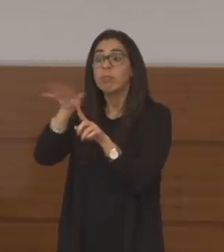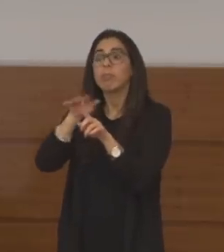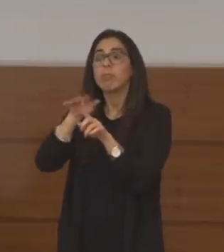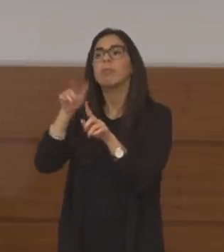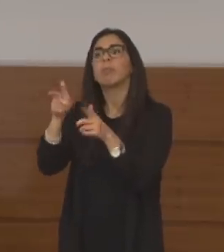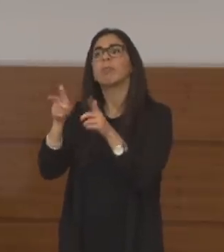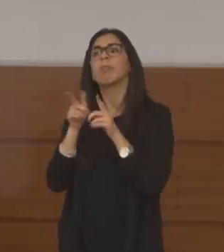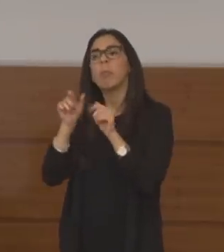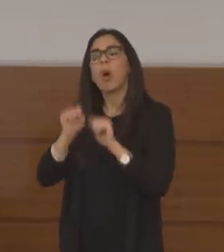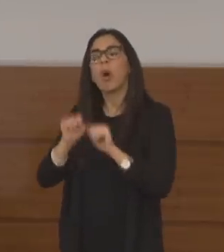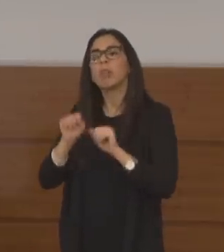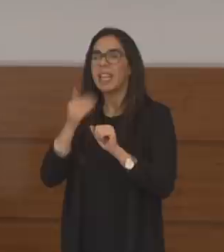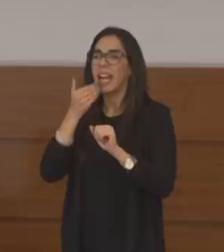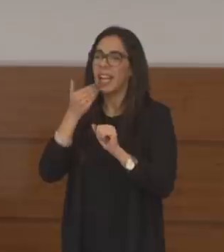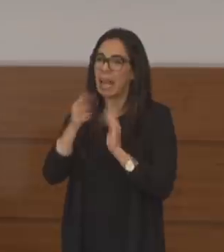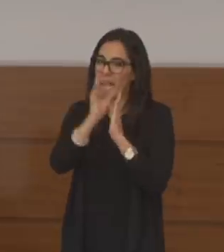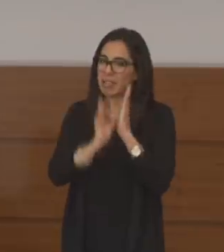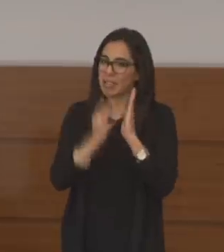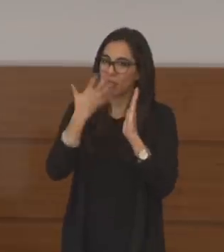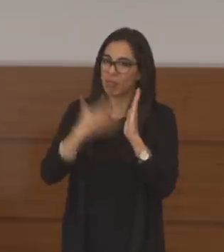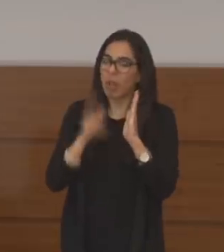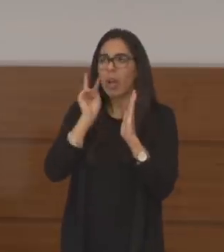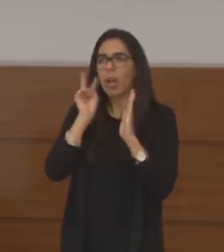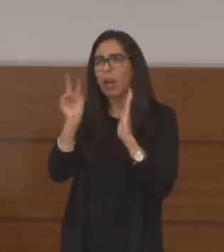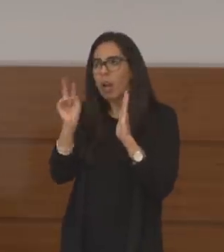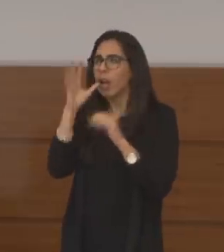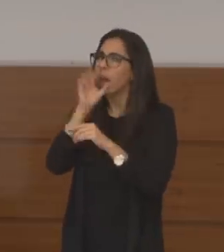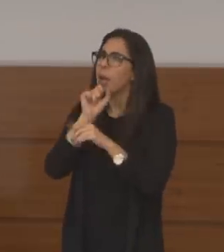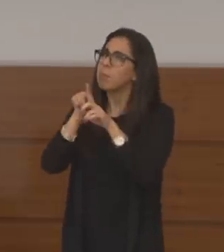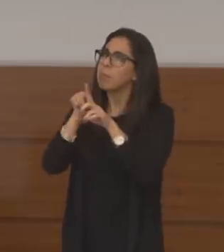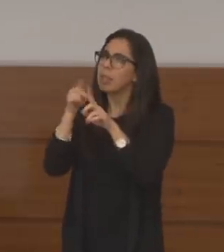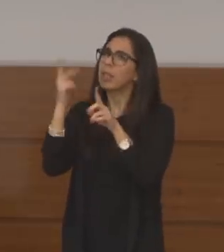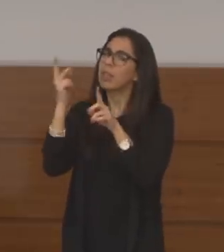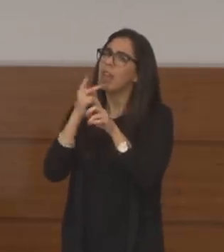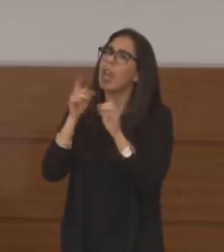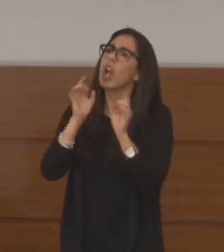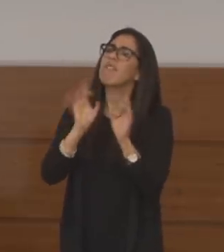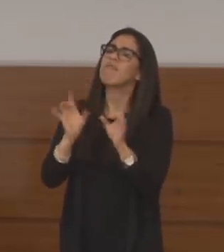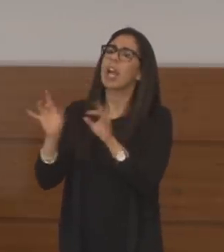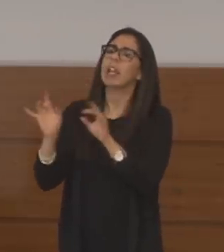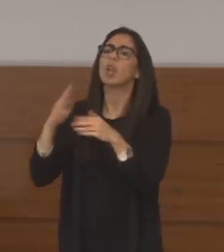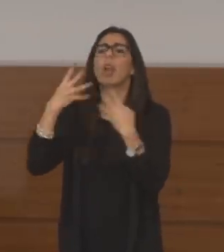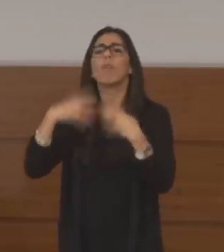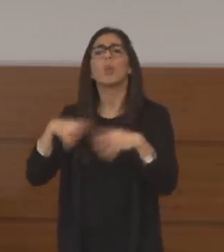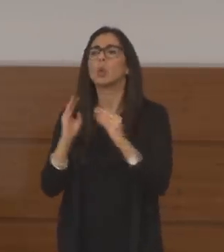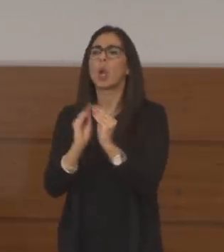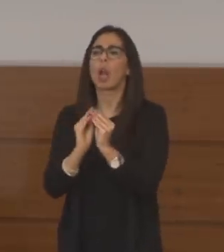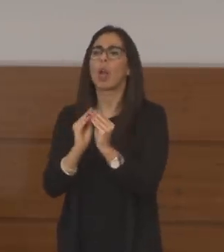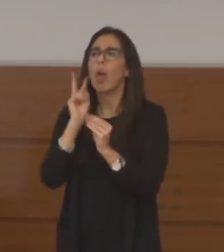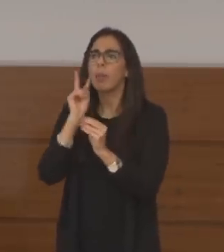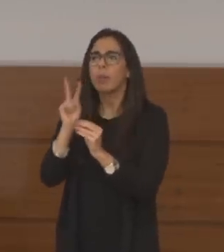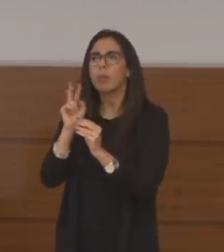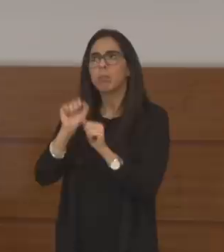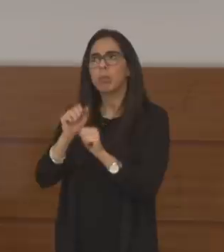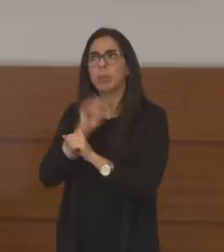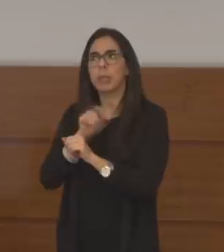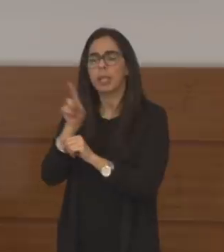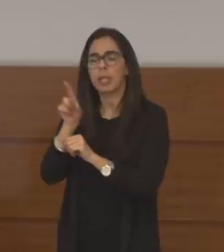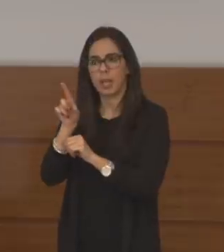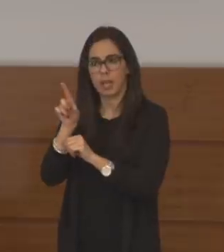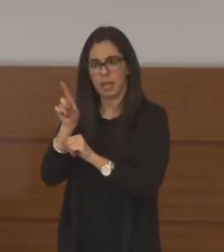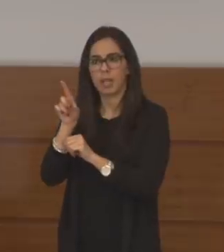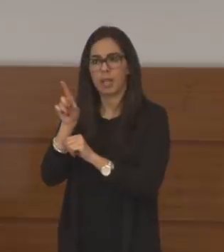questa misura di comprendere meglio la dinamica dell'infezione per le i dati che noi oggi abbiamo diventa molto difficile